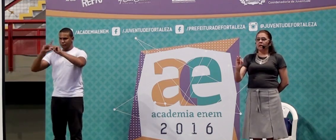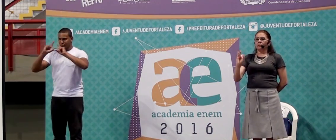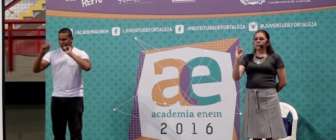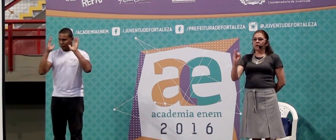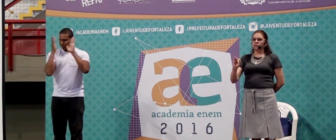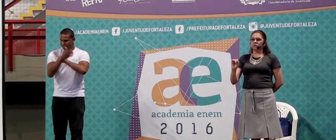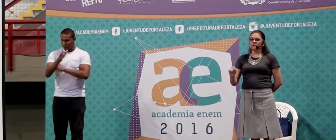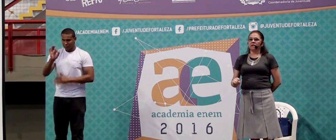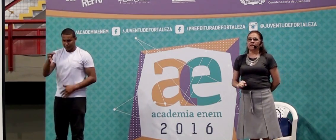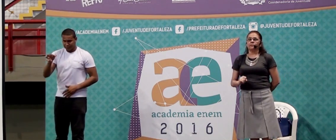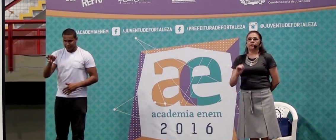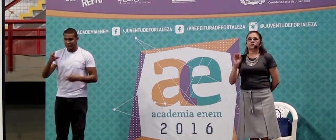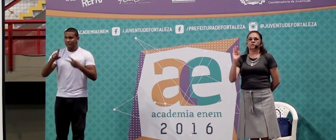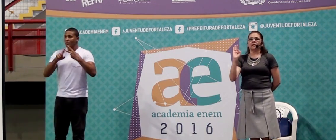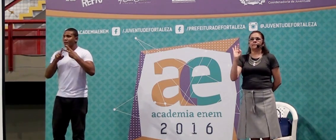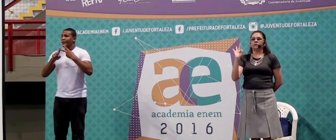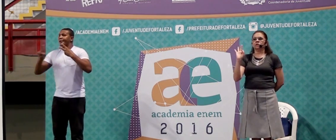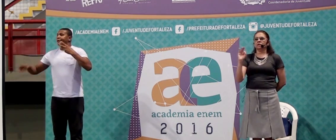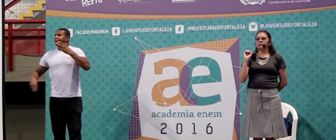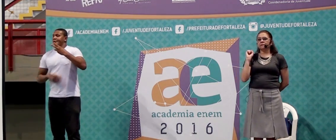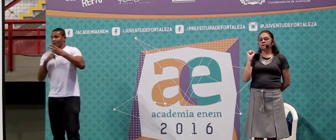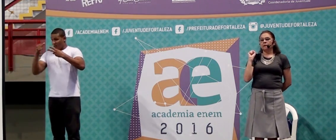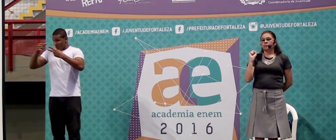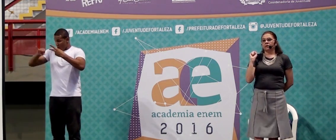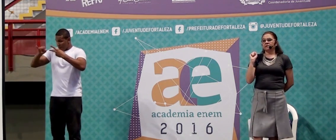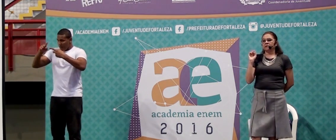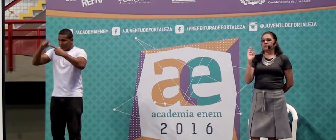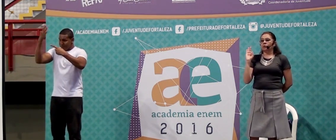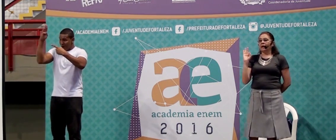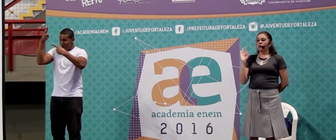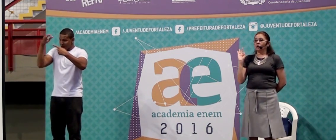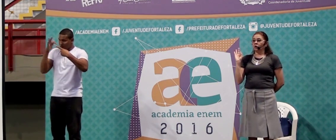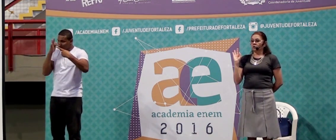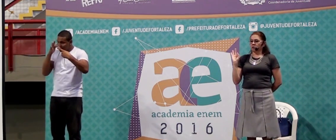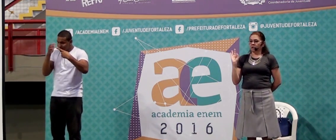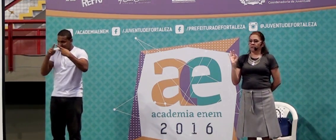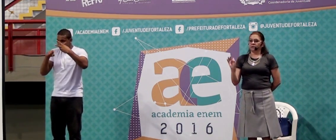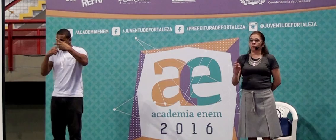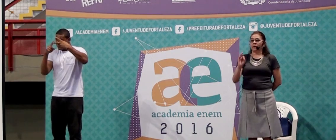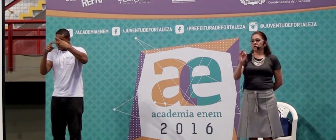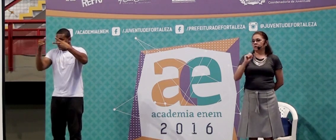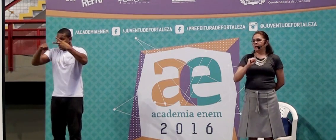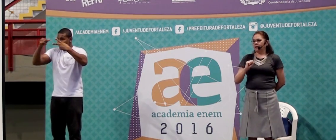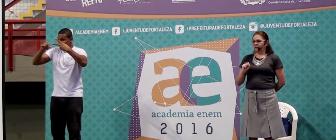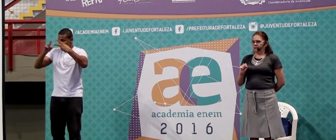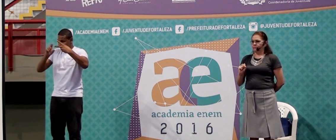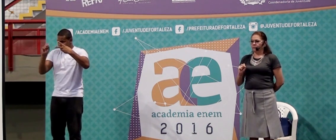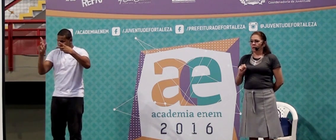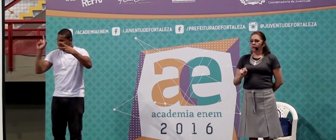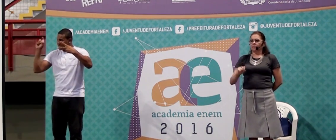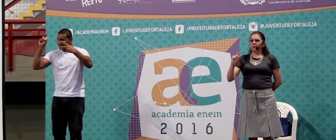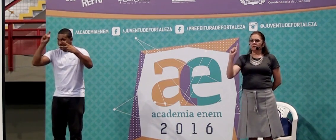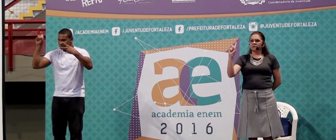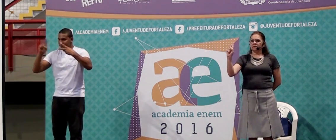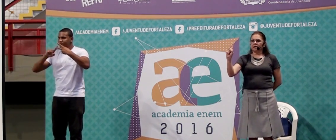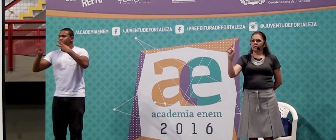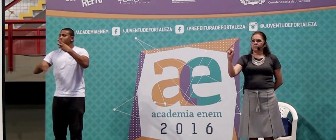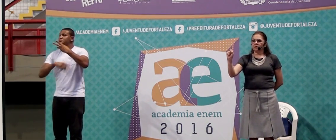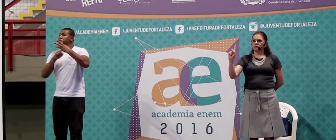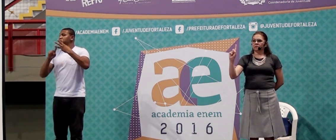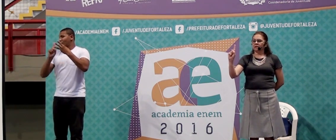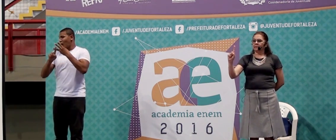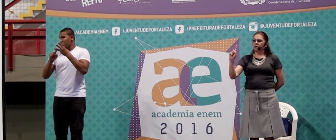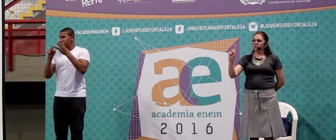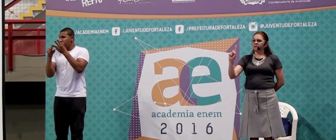químicas. Eu posso dizer que posso usar medidas, por exemplo, ecológicas, o peixe beta. Eu posso dizer que